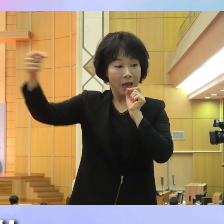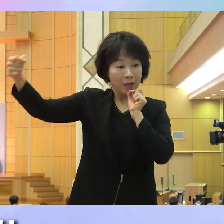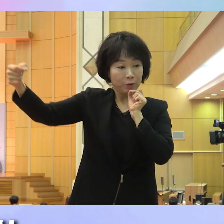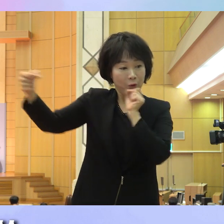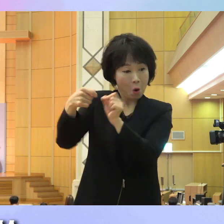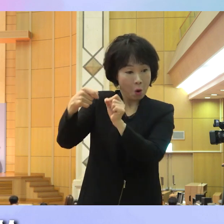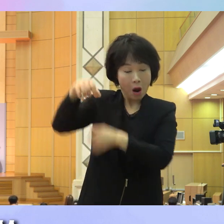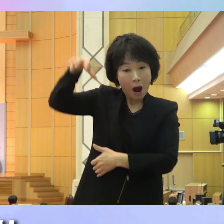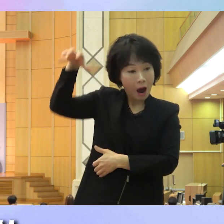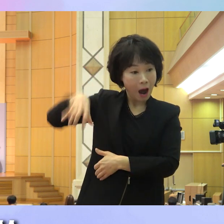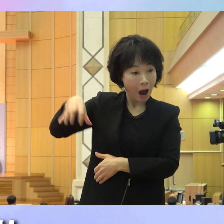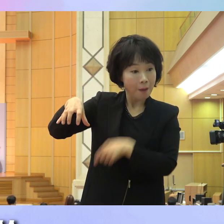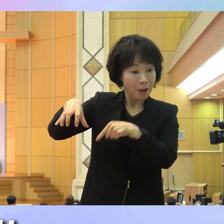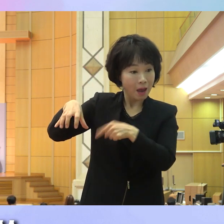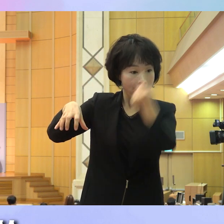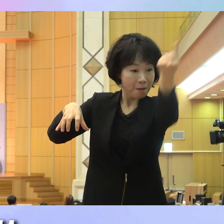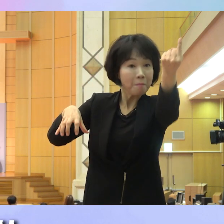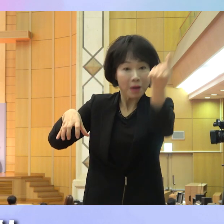예수